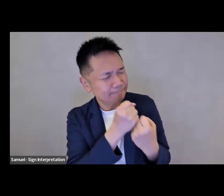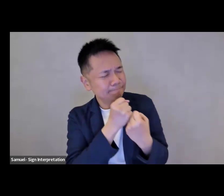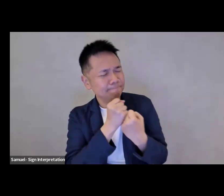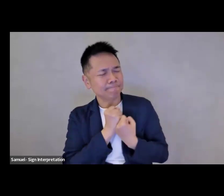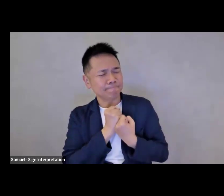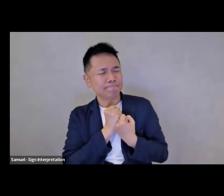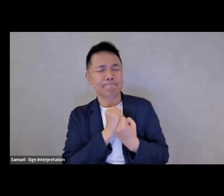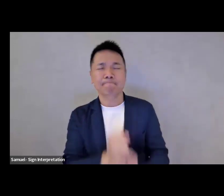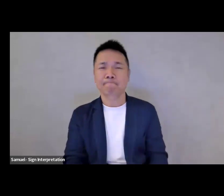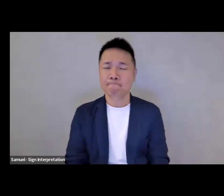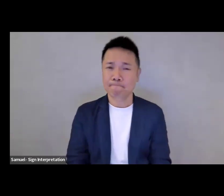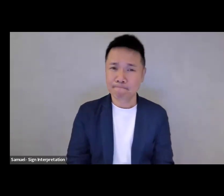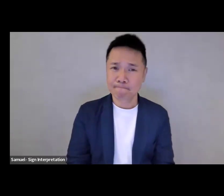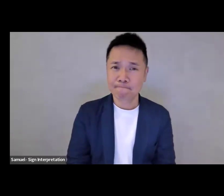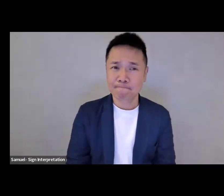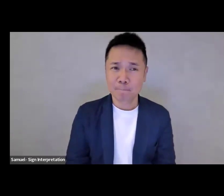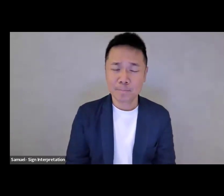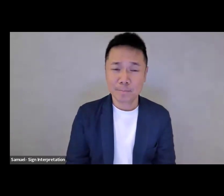拒绝，